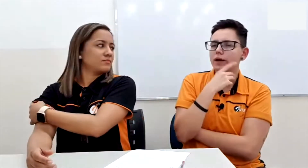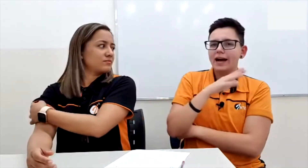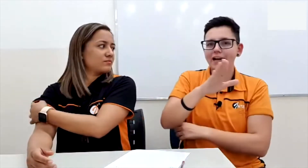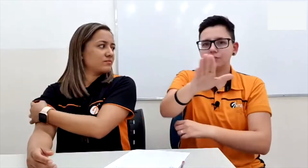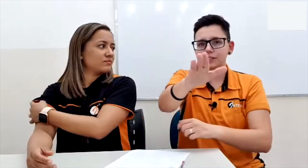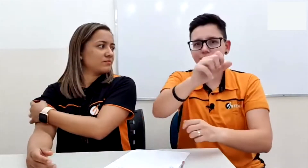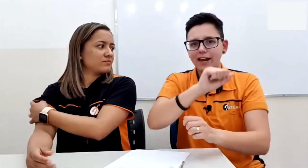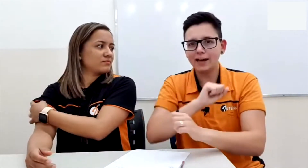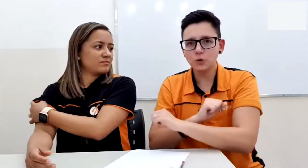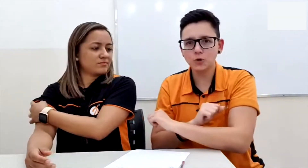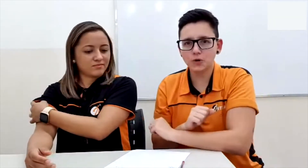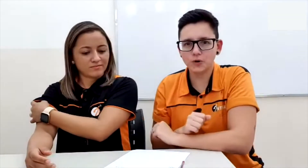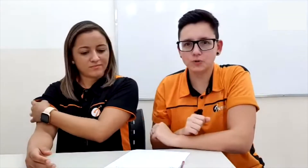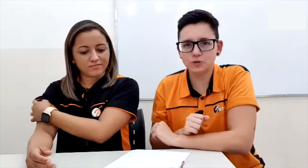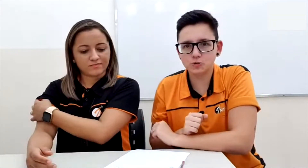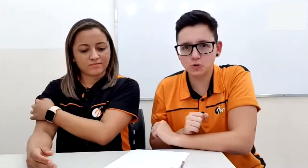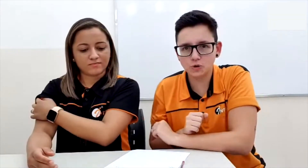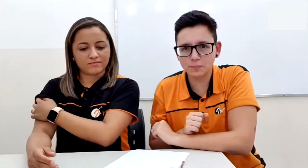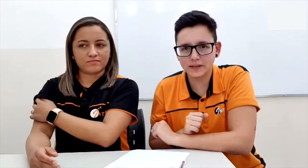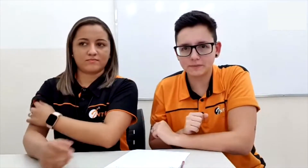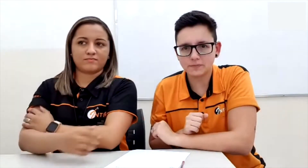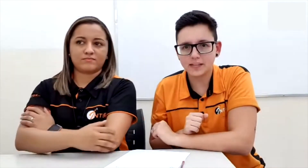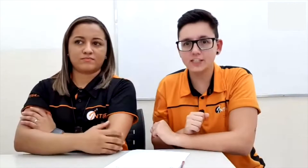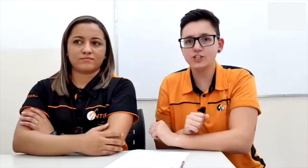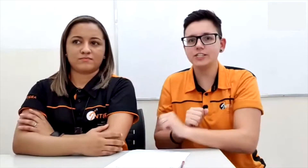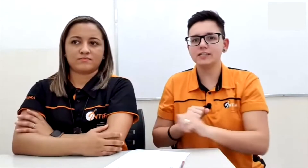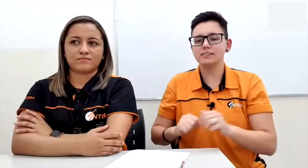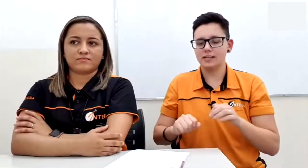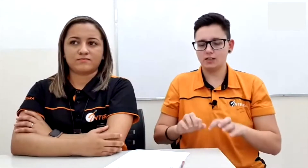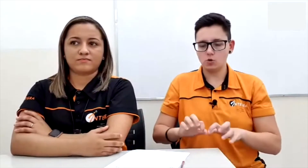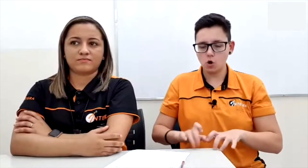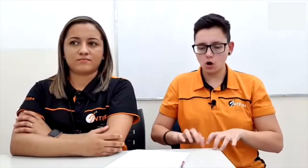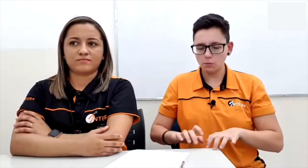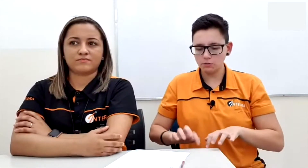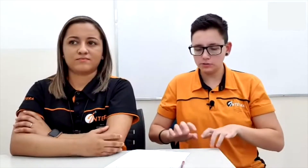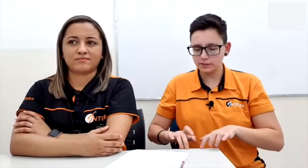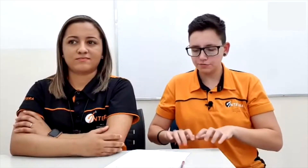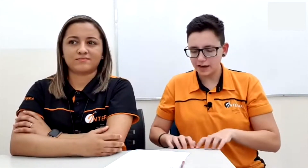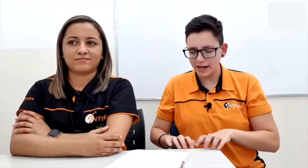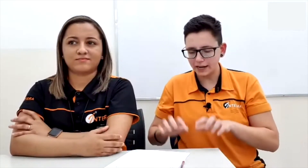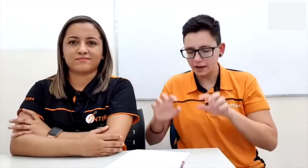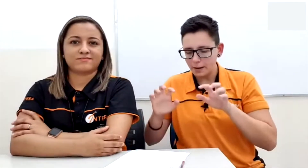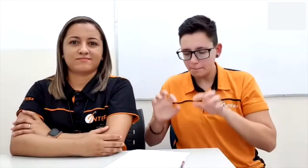Aí você vai lá no YouTube e digita assim, como se fala